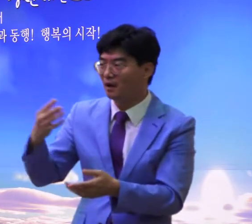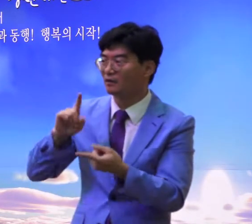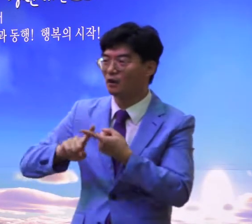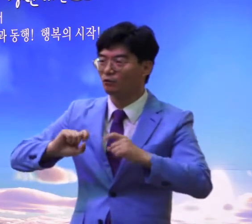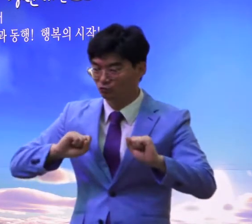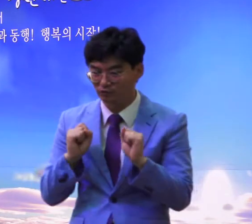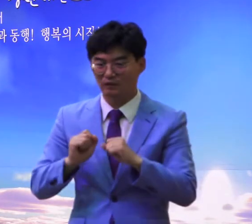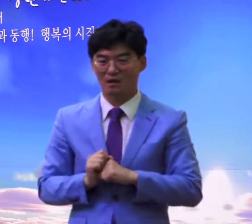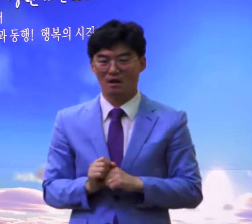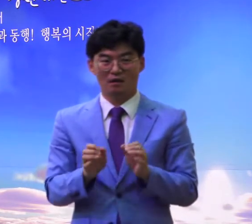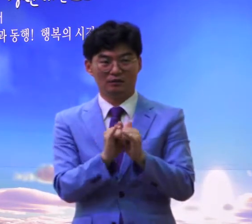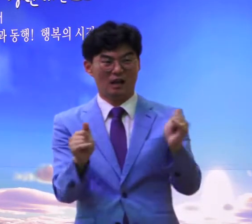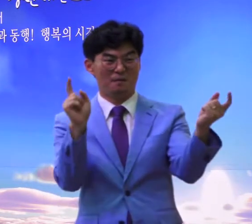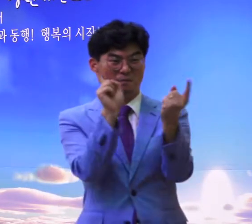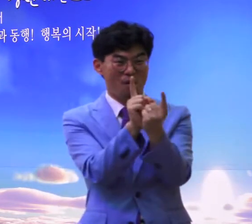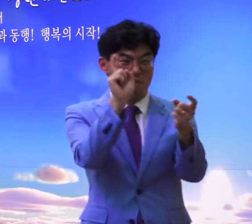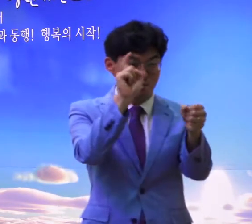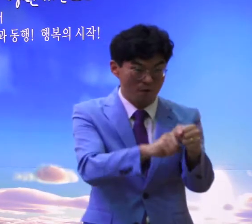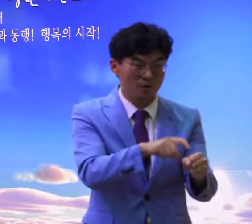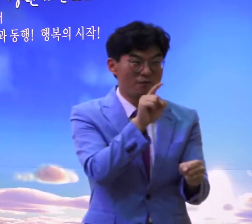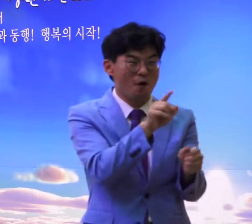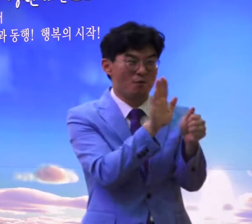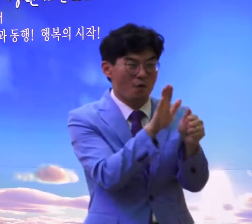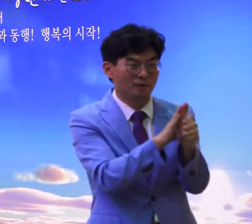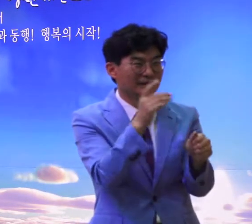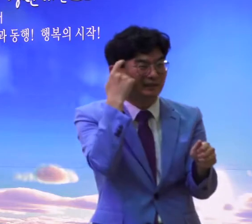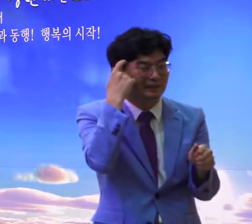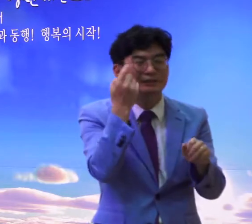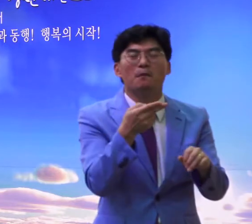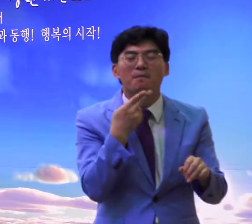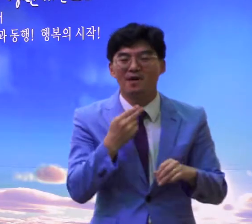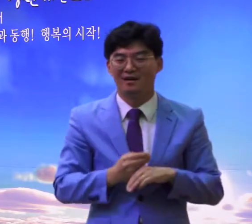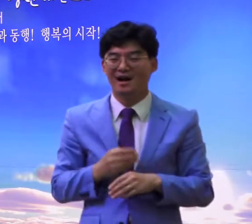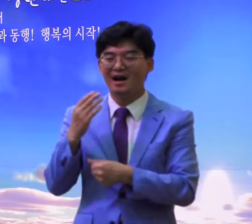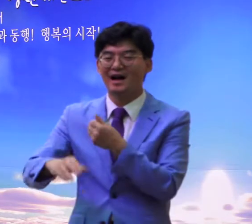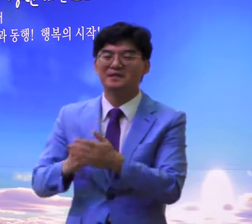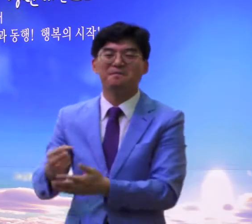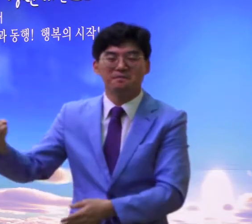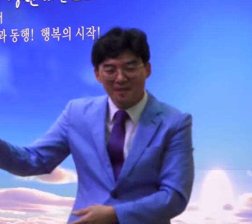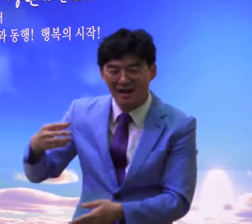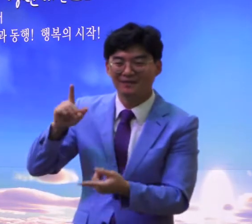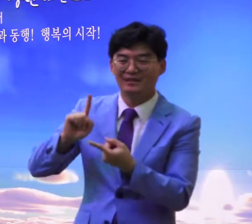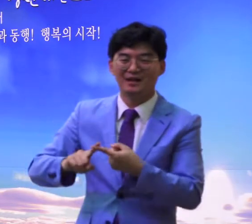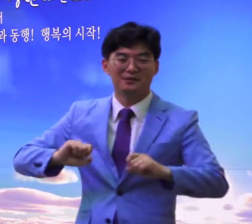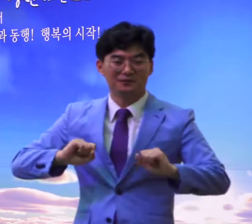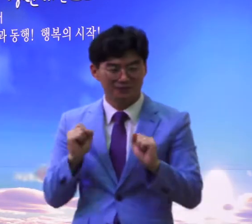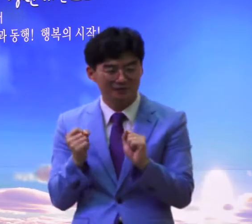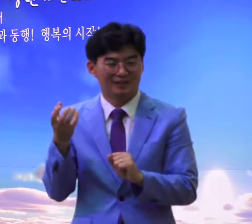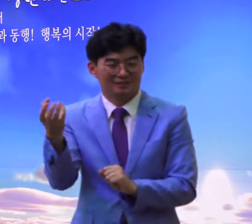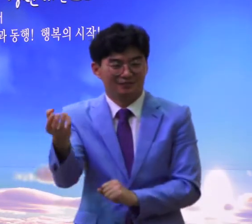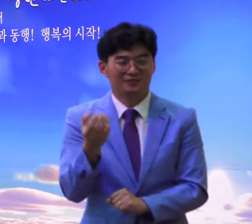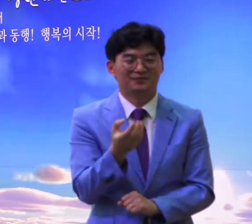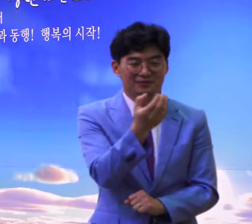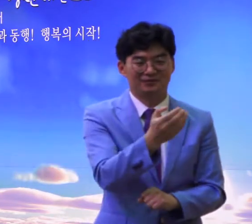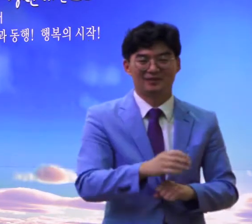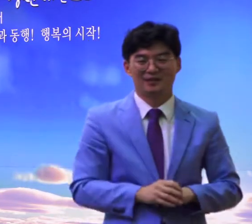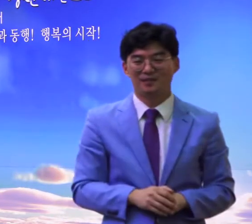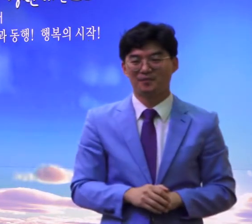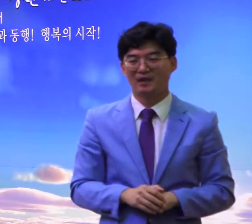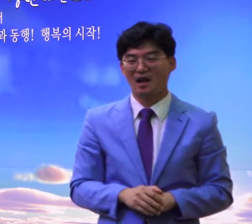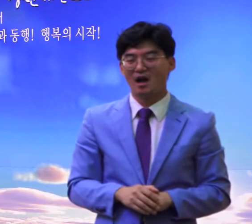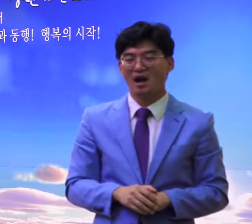말씀을 붙들고 걸어갔던 것입니다. 하나님께 순종했던 그 여정 속에서 바울은 13권의